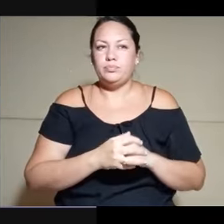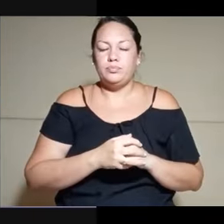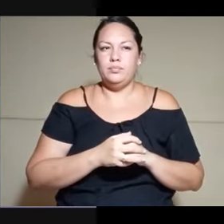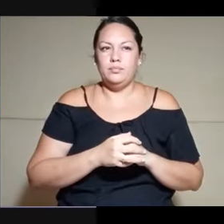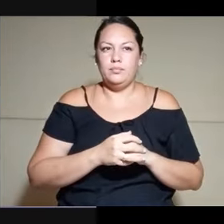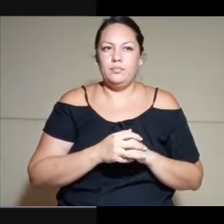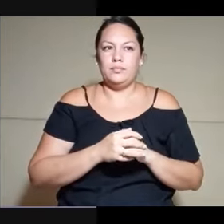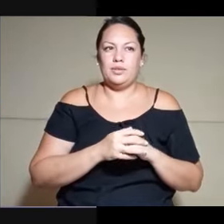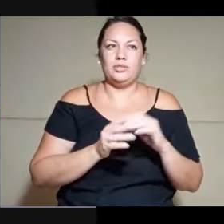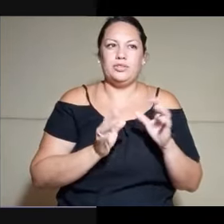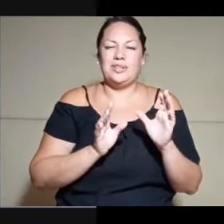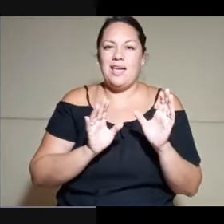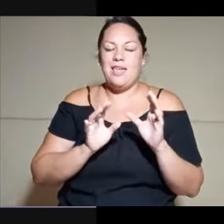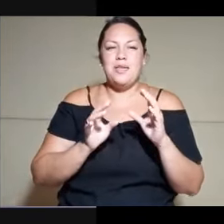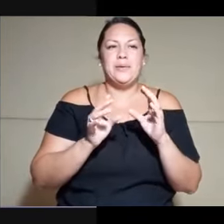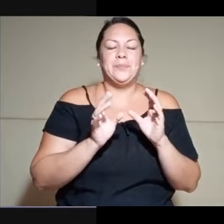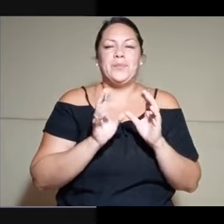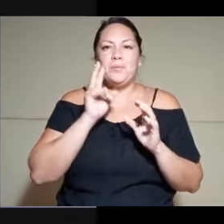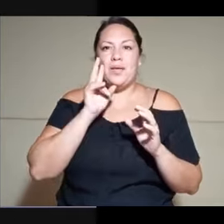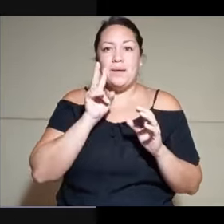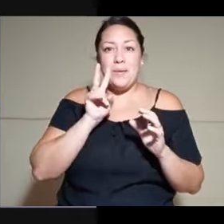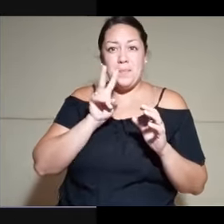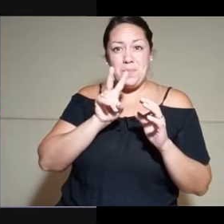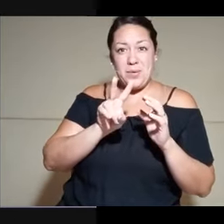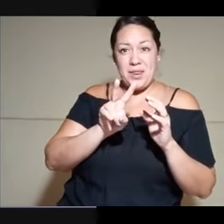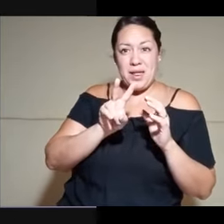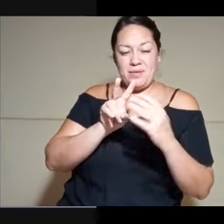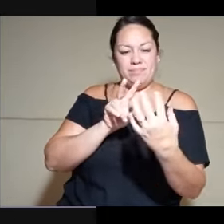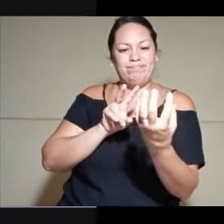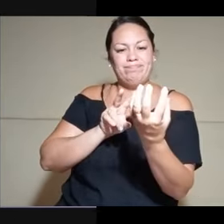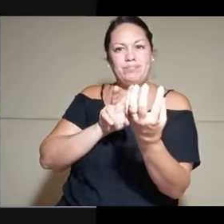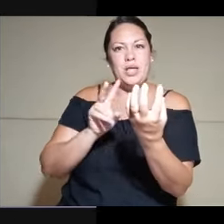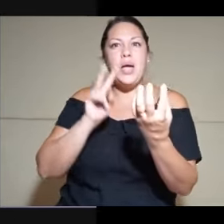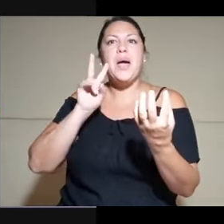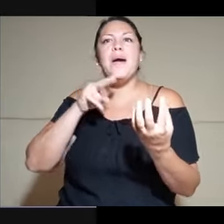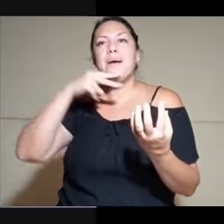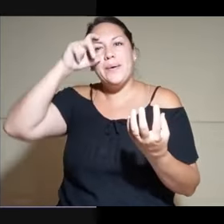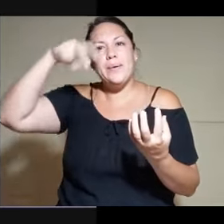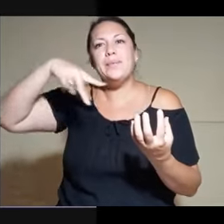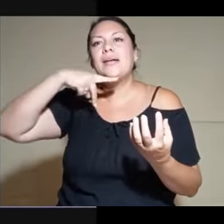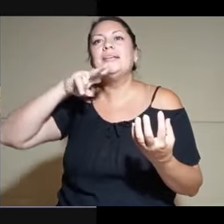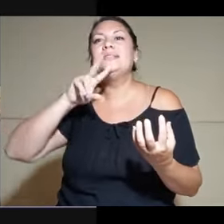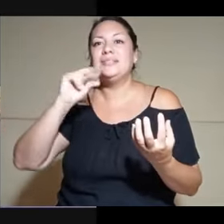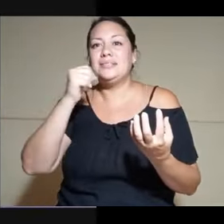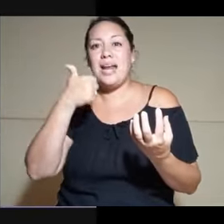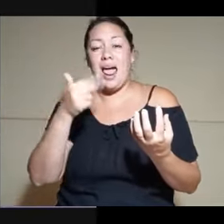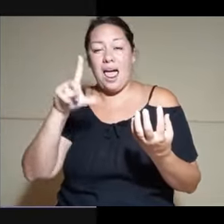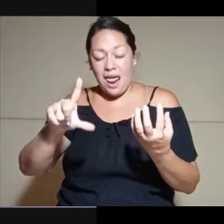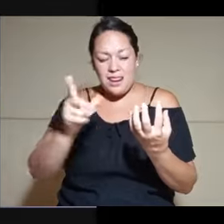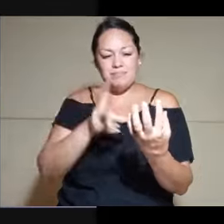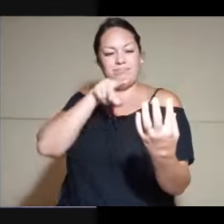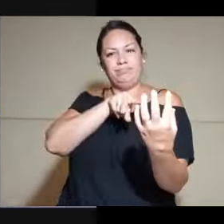tiene el bulbo. Acá hay una vista lateral del bulbo, acá hay una vista ventral o anterior del